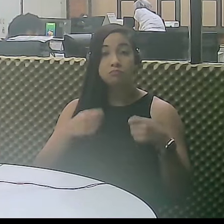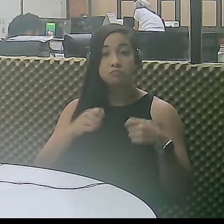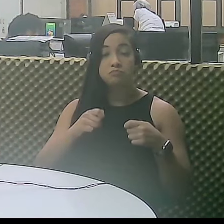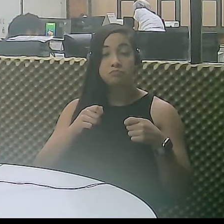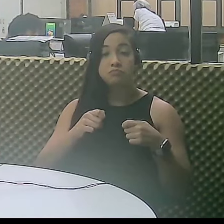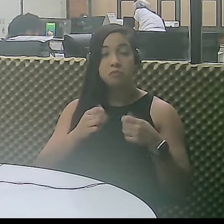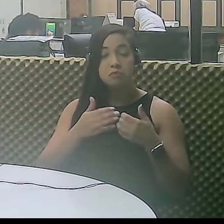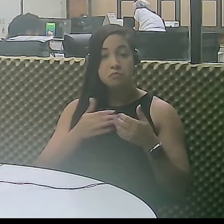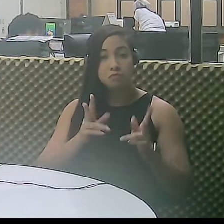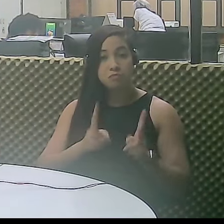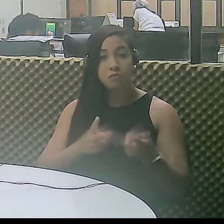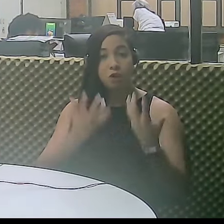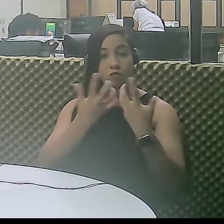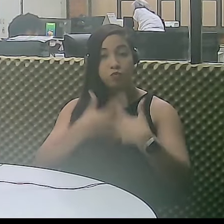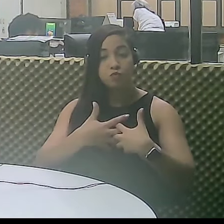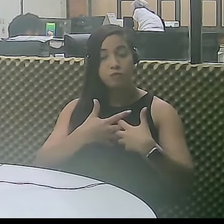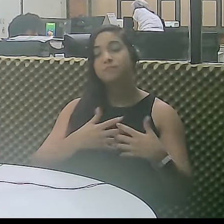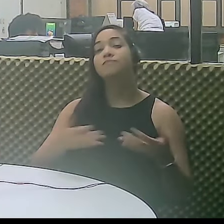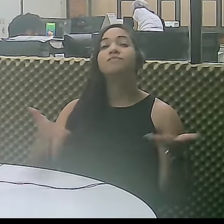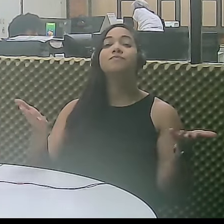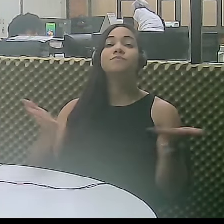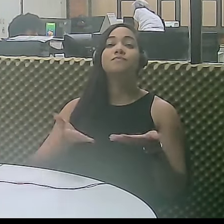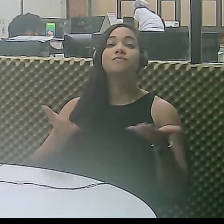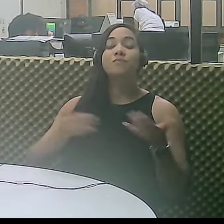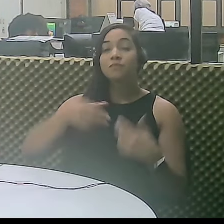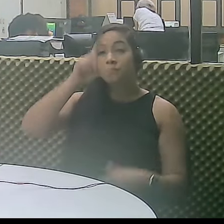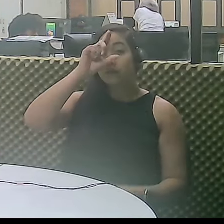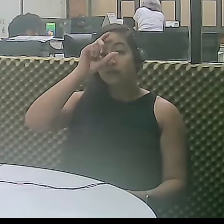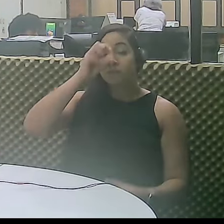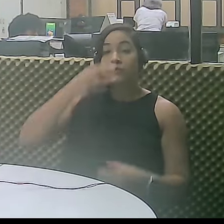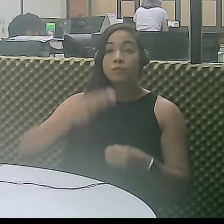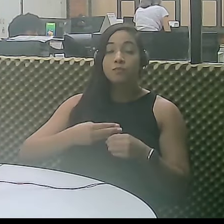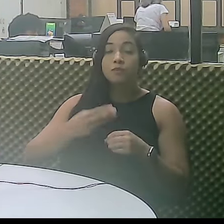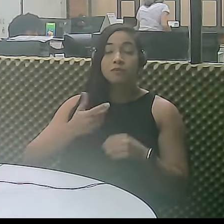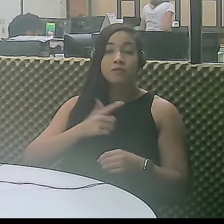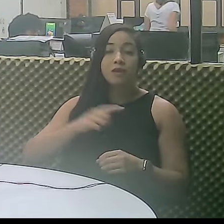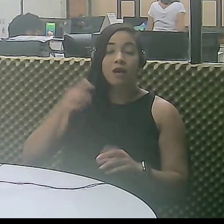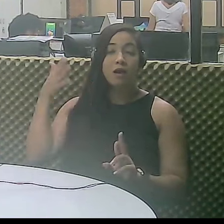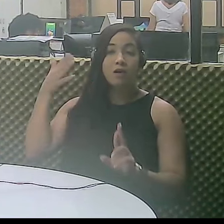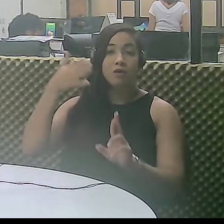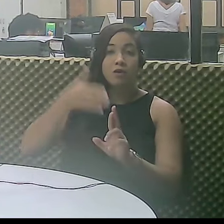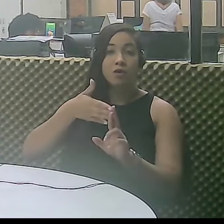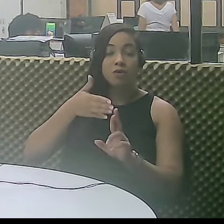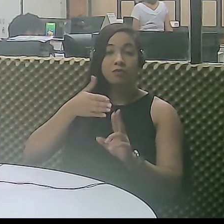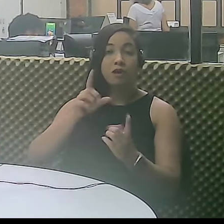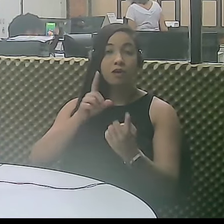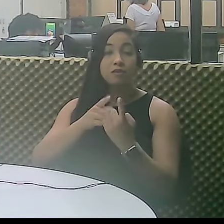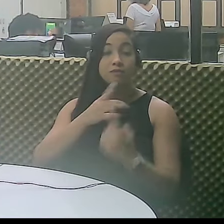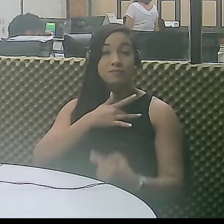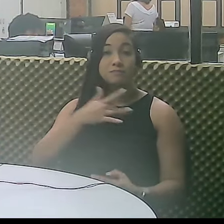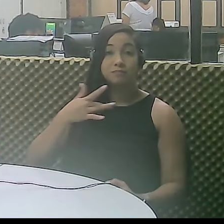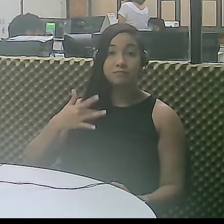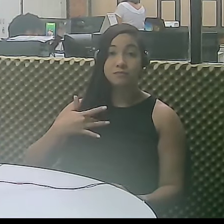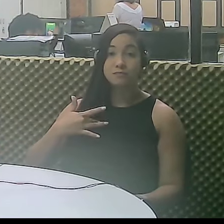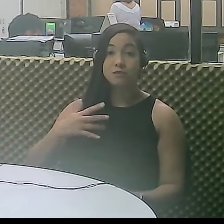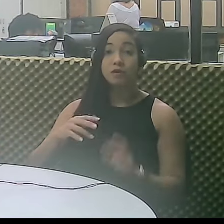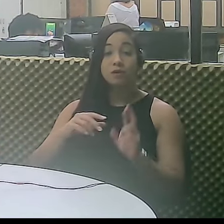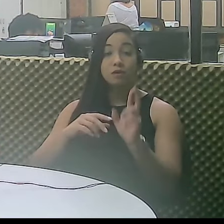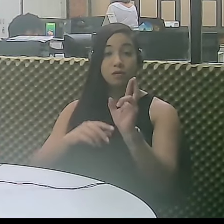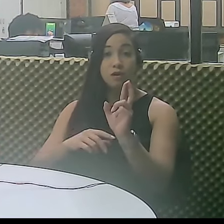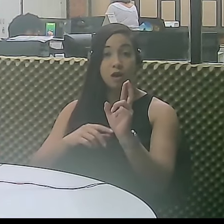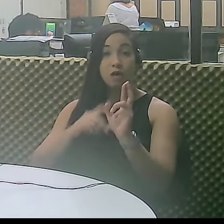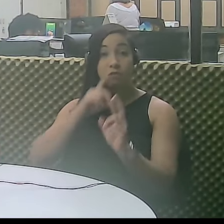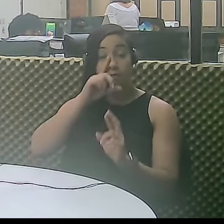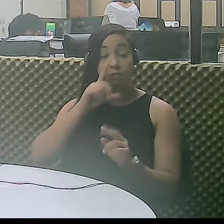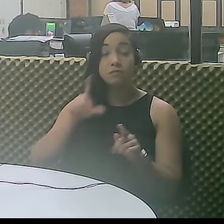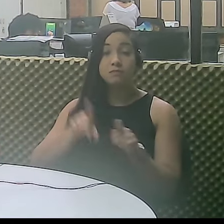bom funcionamento. Atualmente, o Hospital Municipal é habilitado para ser referência hospitalar na atenção à saúde em gestação de alto